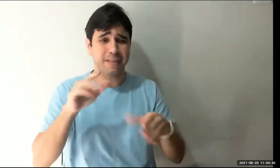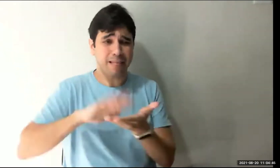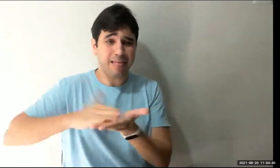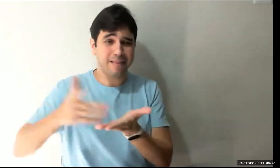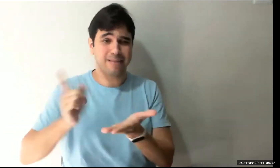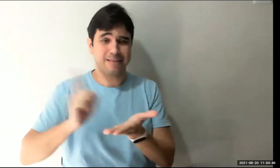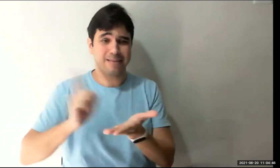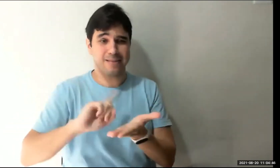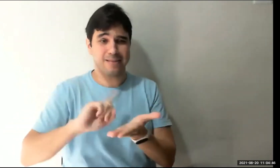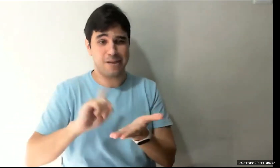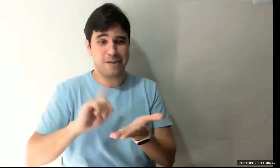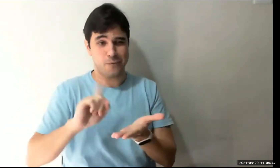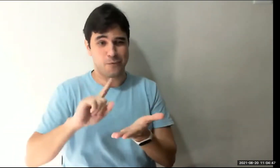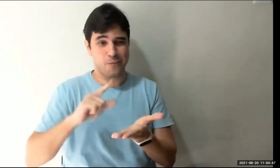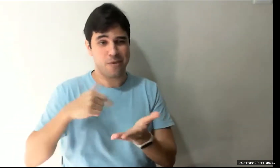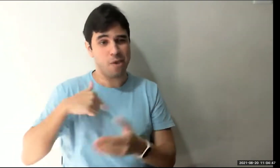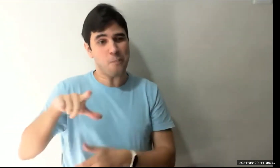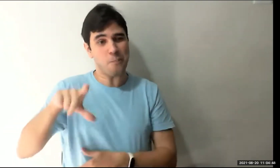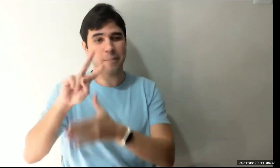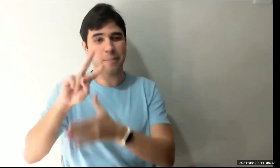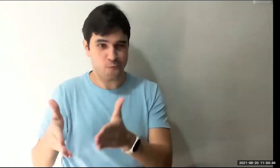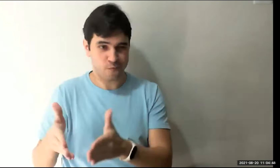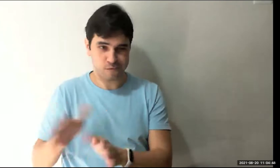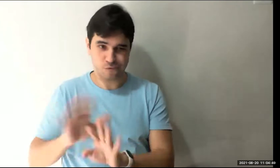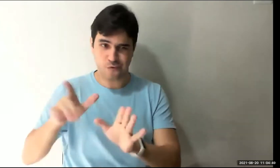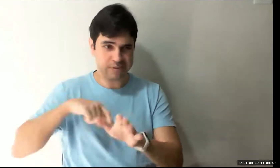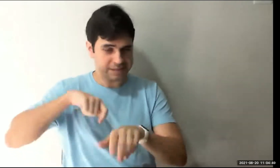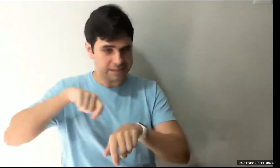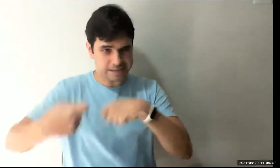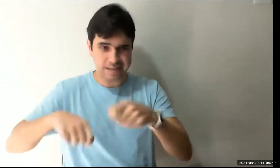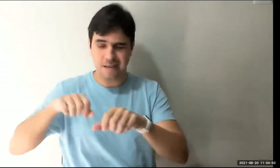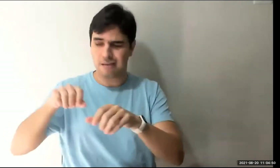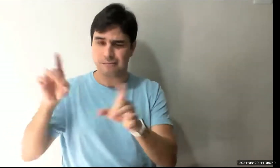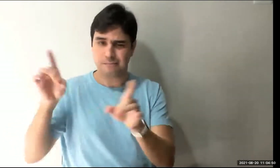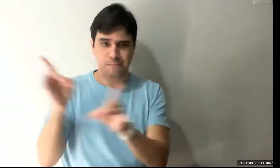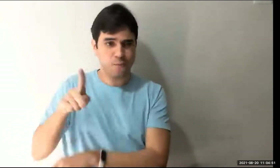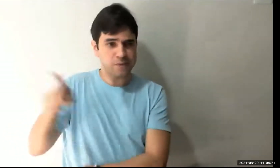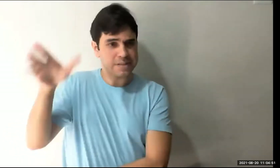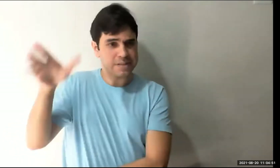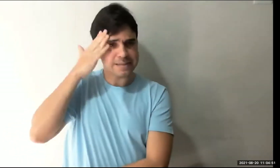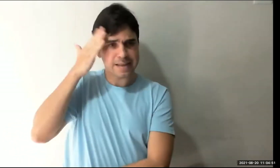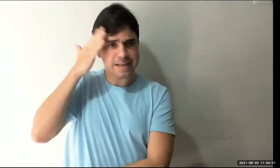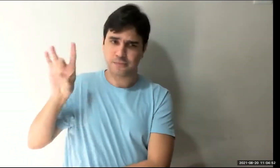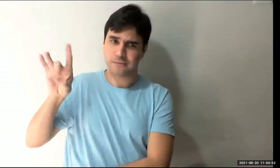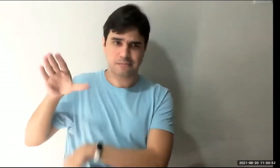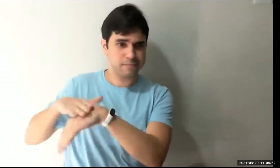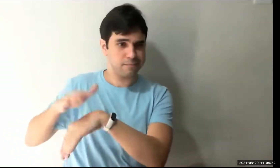fariam um melhor aproveitamento disso, tá? Principalmente em escolas que não têm intérpretes ou